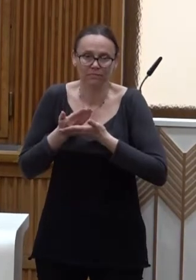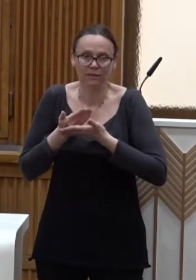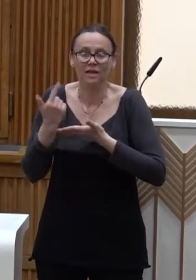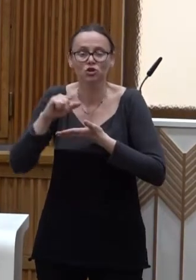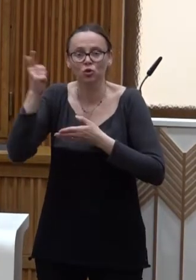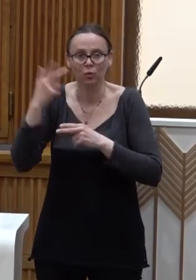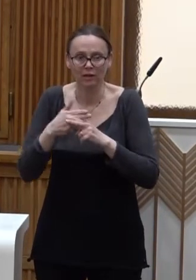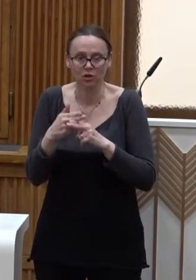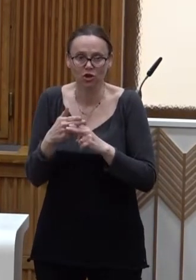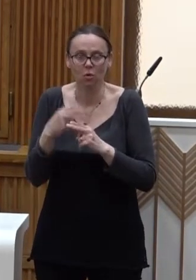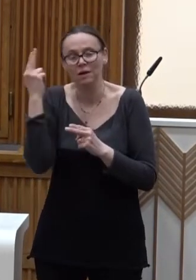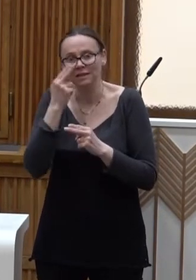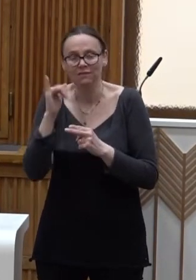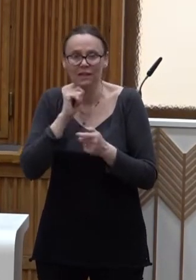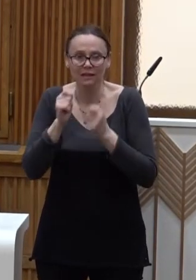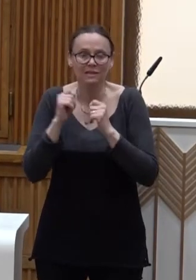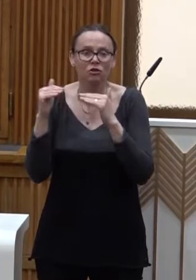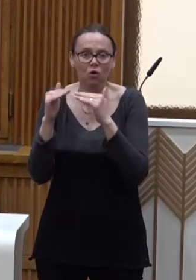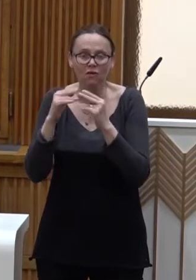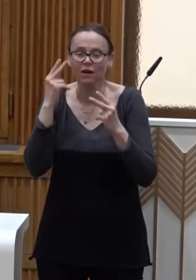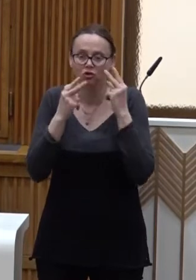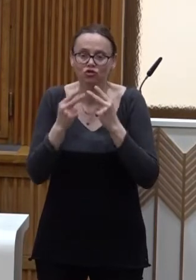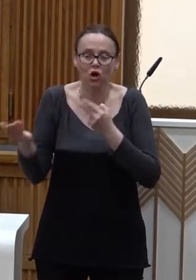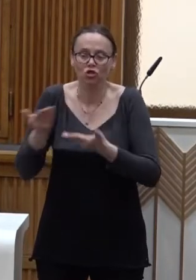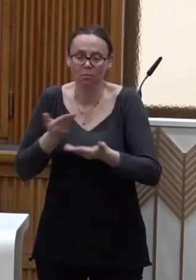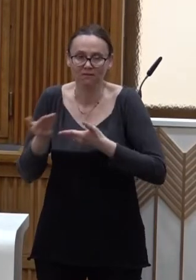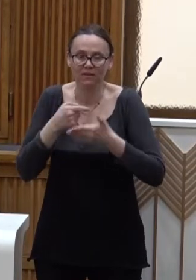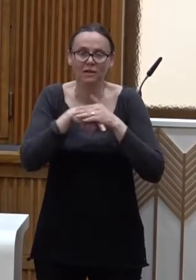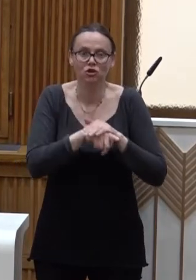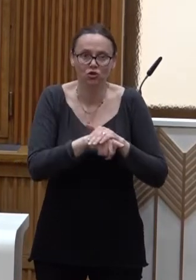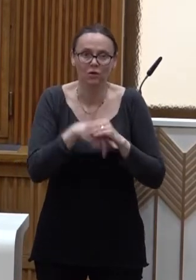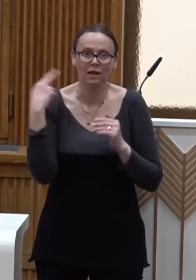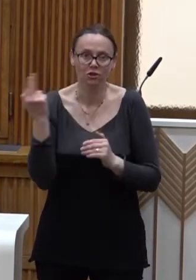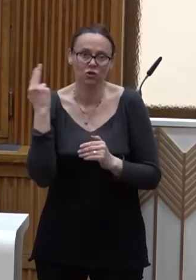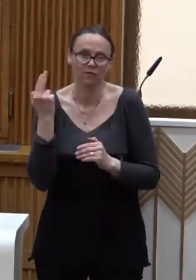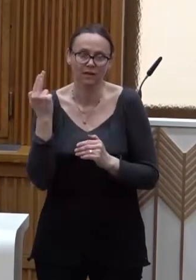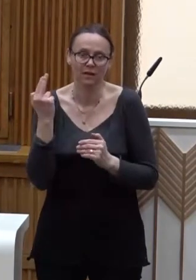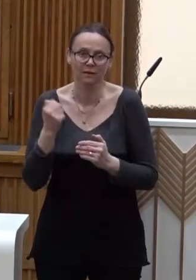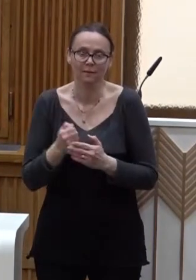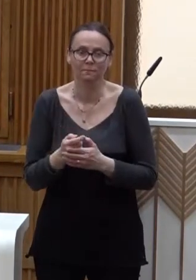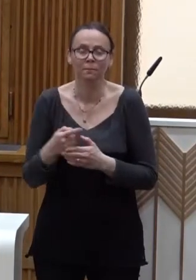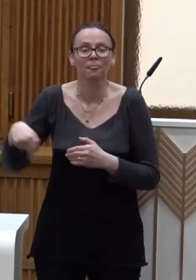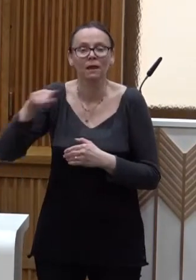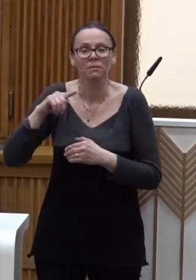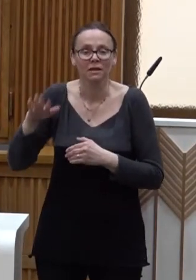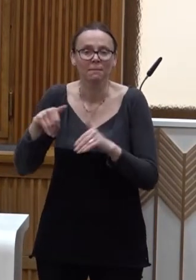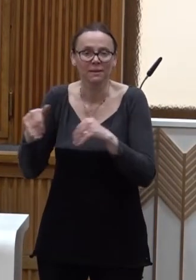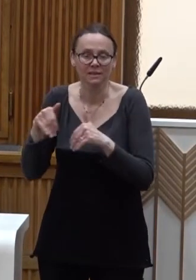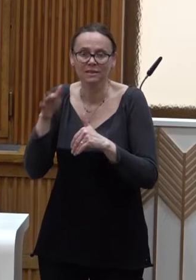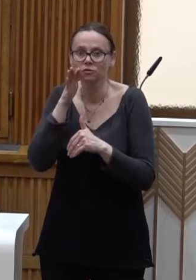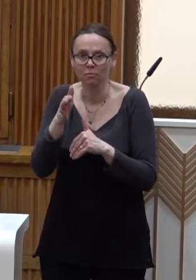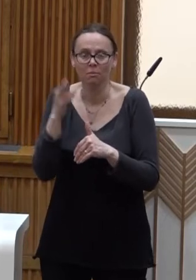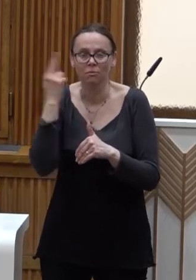tujih držav, seveda se dogovarjajo in iščejo dobavitelji znotraj Slovenije. Mi na ministrstvu bomo pa seveda